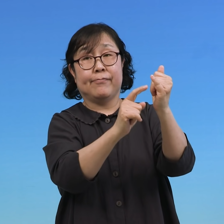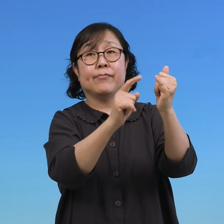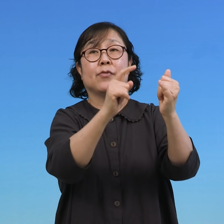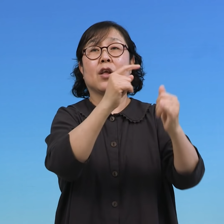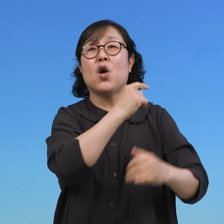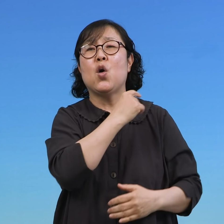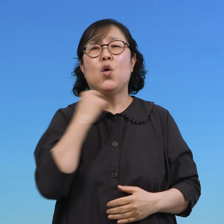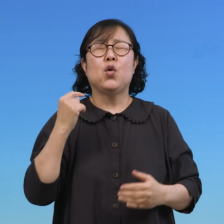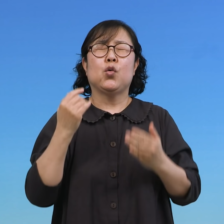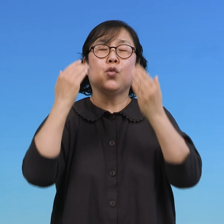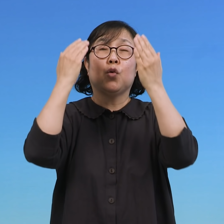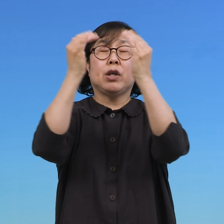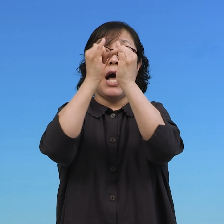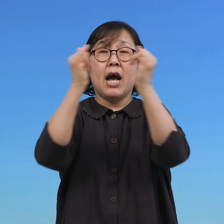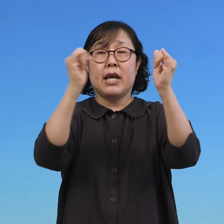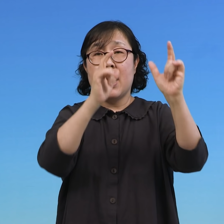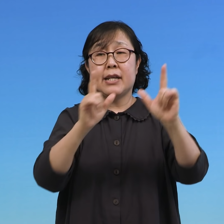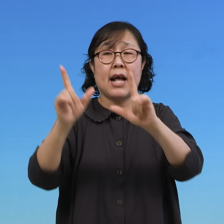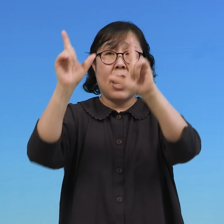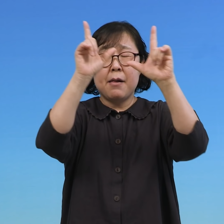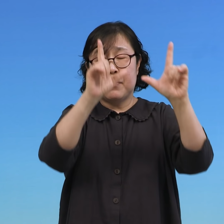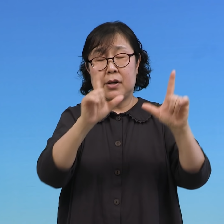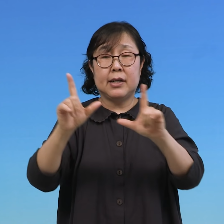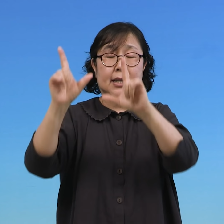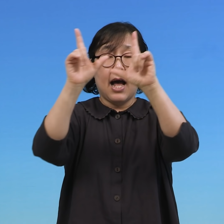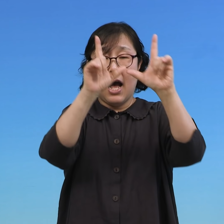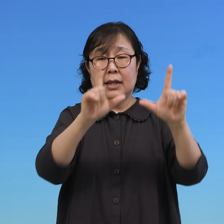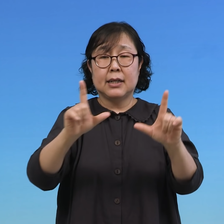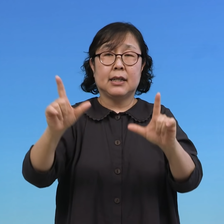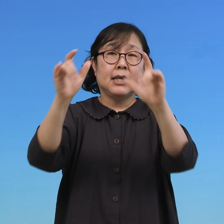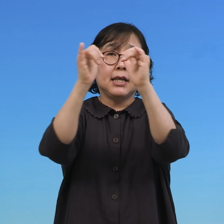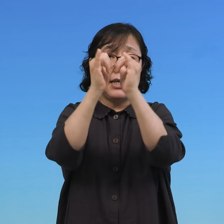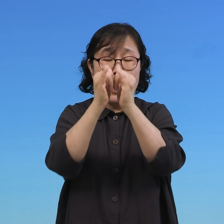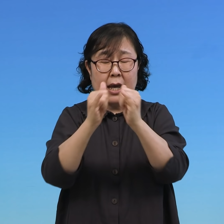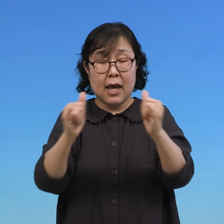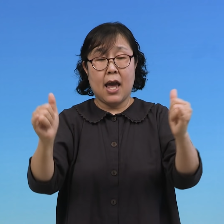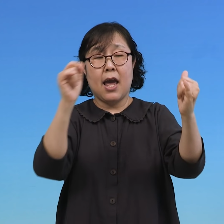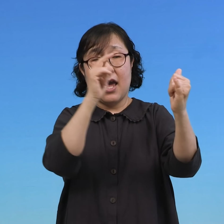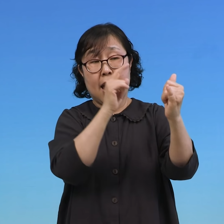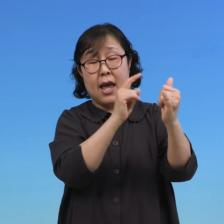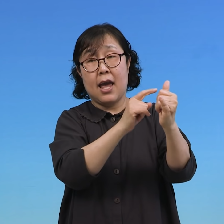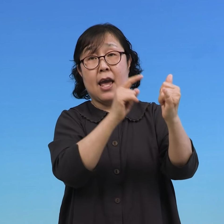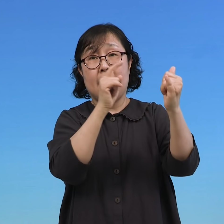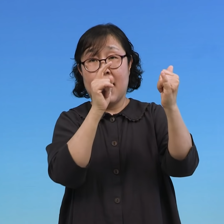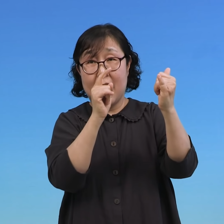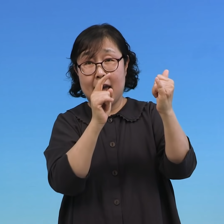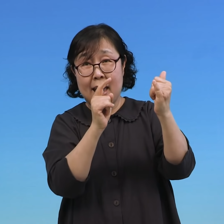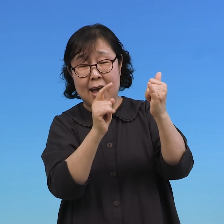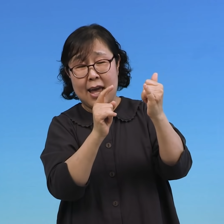하나님 썩어지는 하나님의 미란 순교자의 삶을 사는 이에게